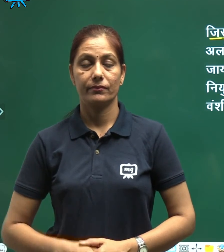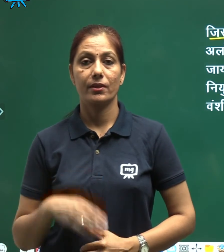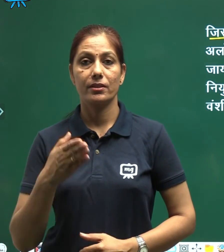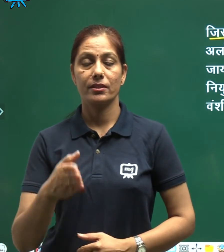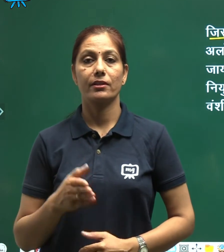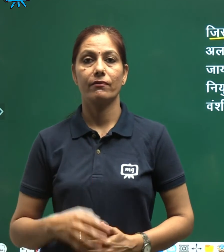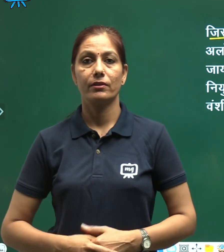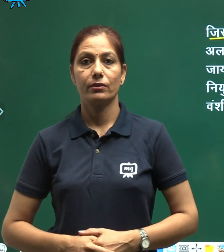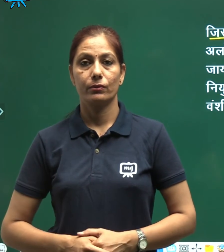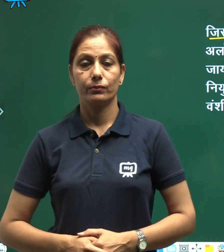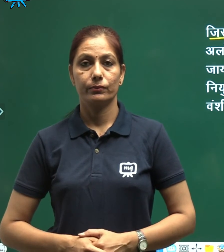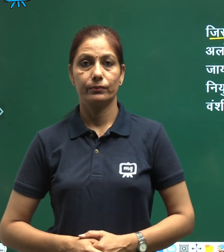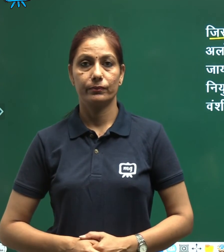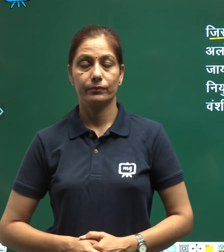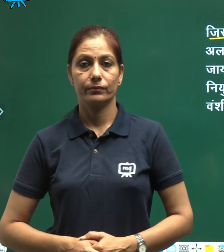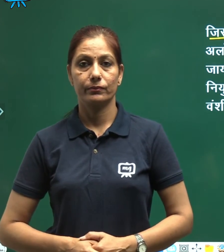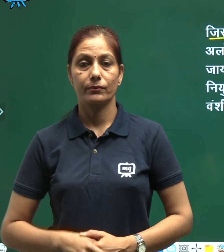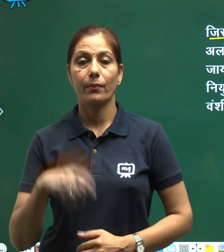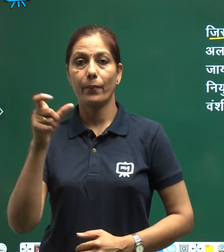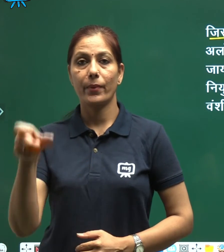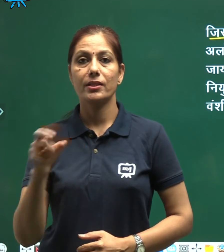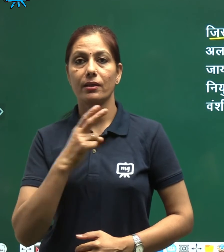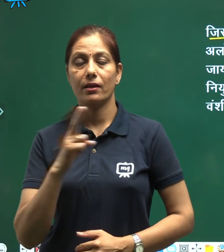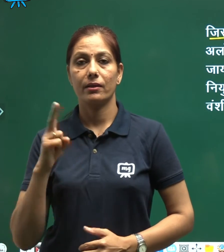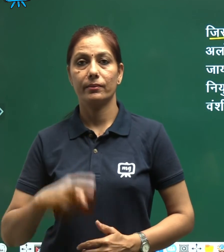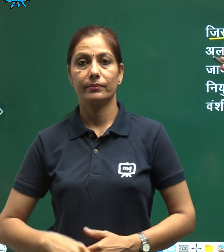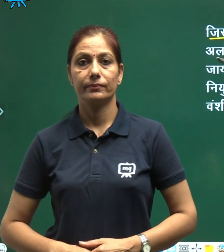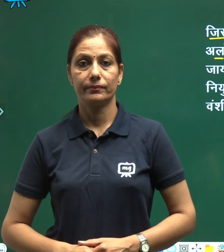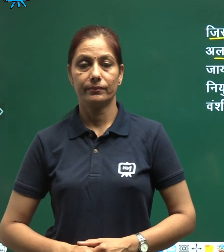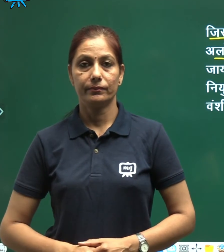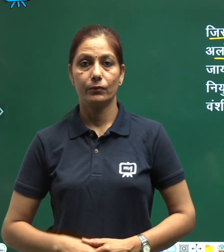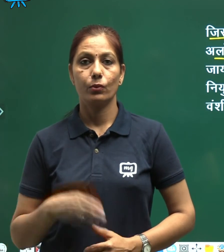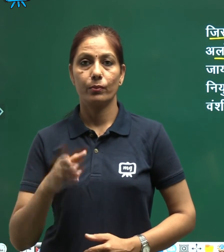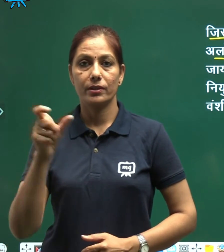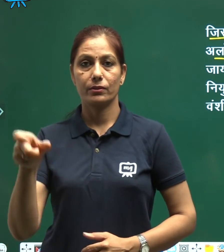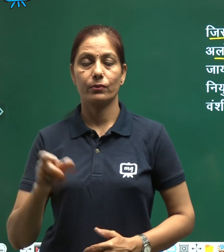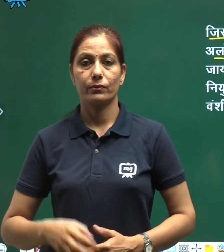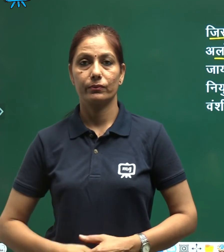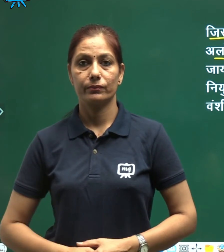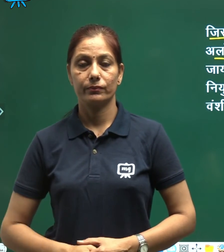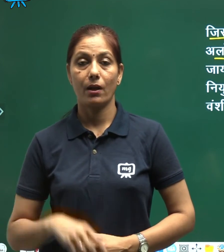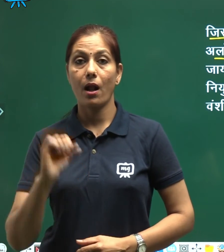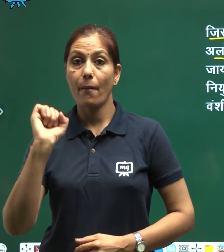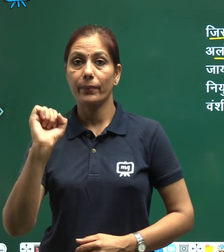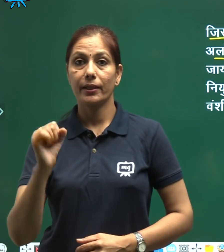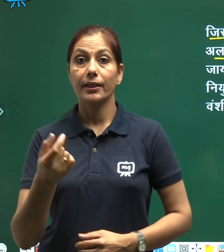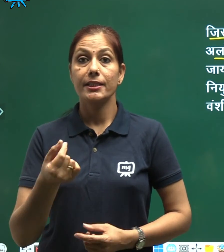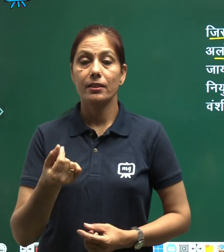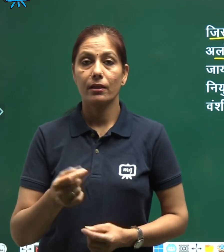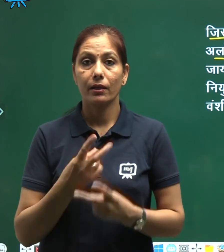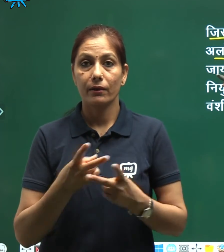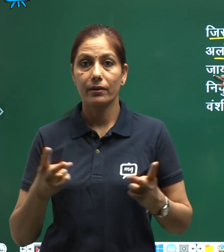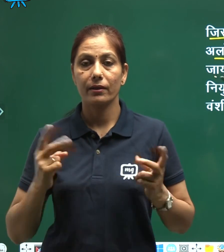जिसके फलस्वरूप पंडित आलोपी दीन ने उन्हें अपनी जायदाद का